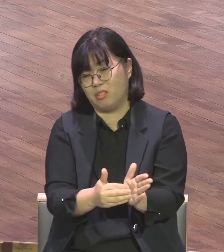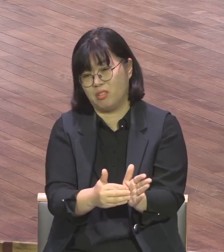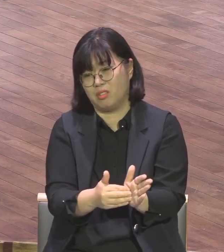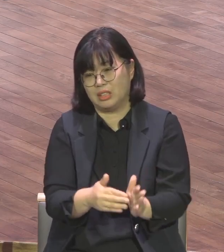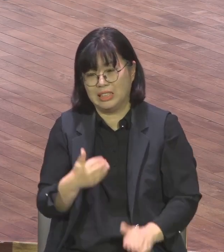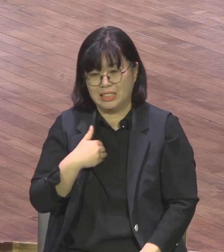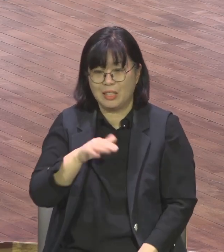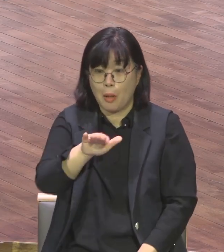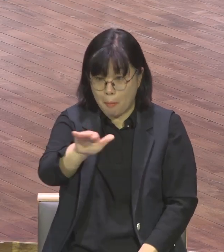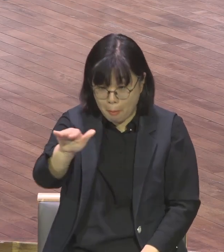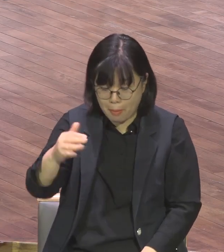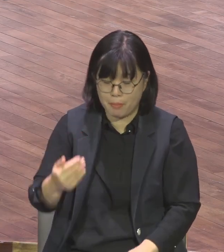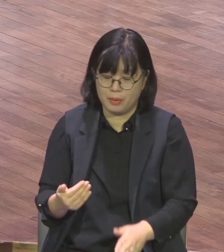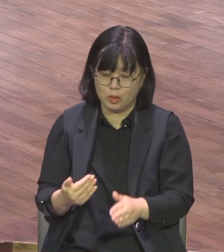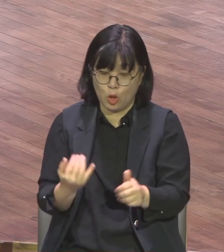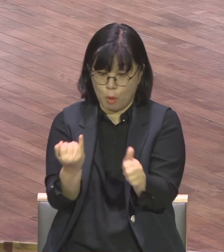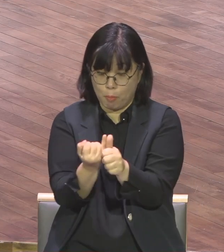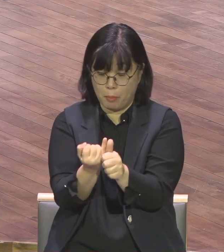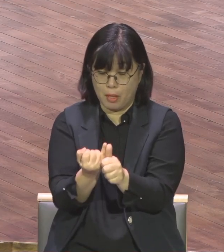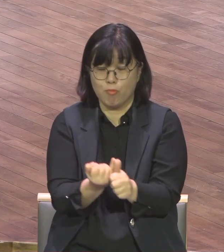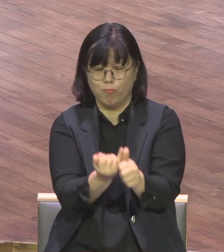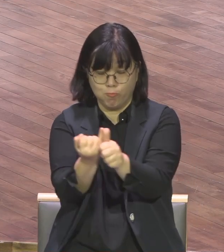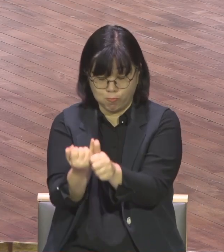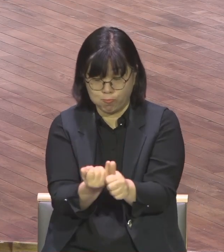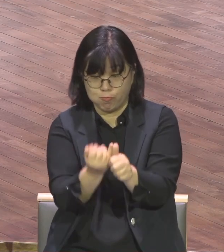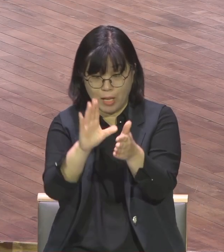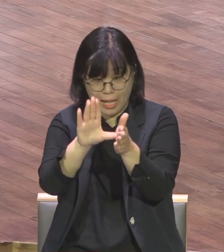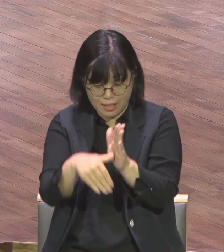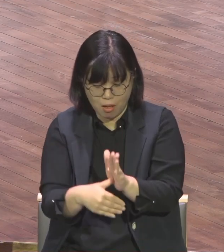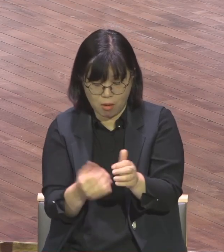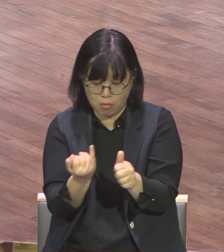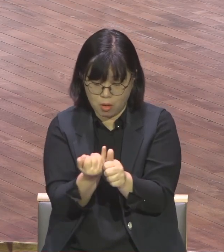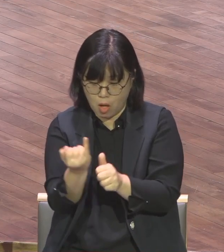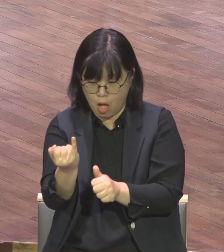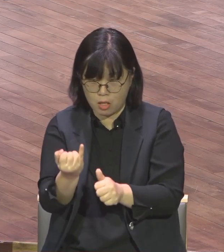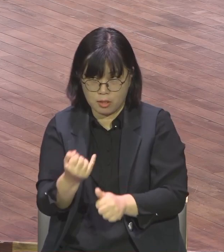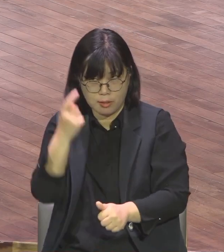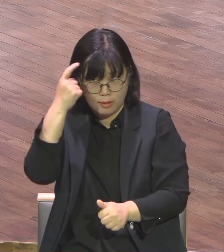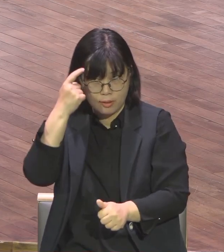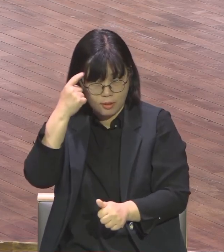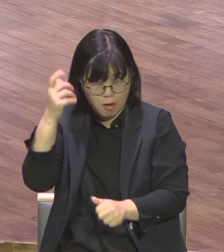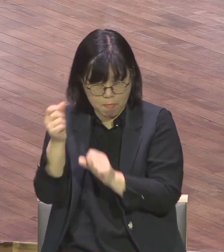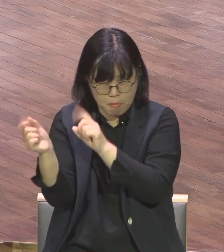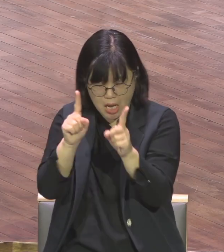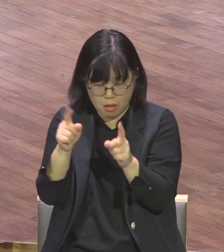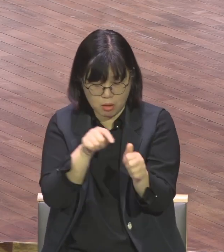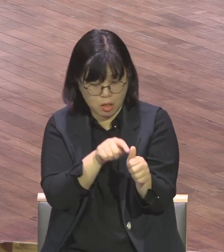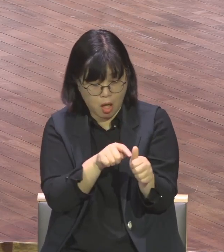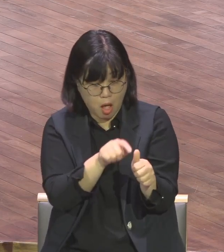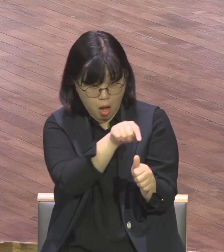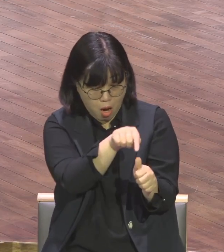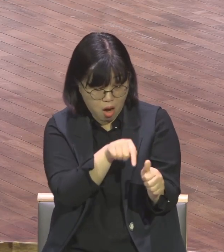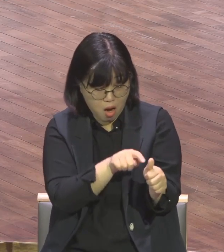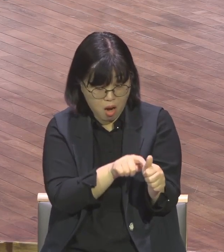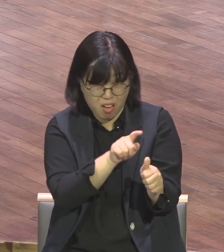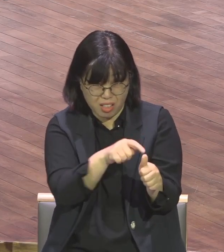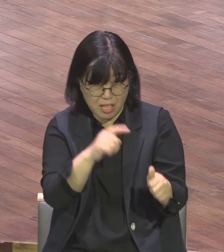참 이상해요. 아니 분명히 잘못된데도 같이 가요. 심지어 보면 이단에도 같이 가요.